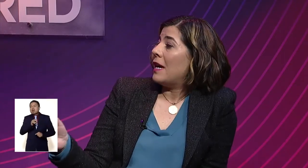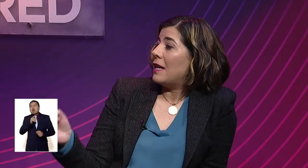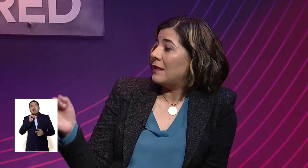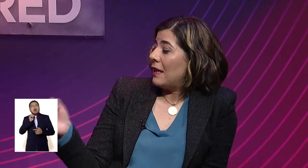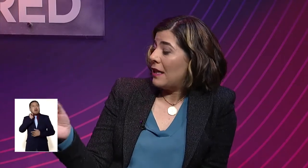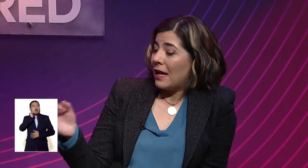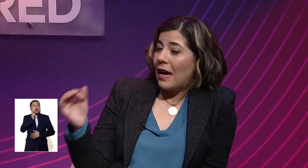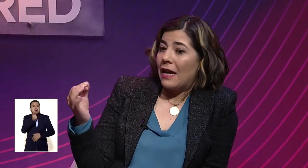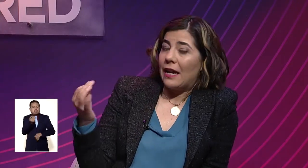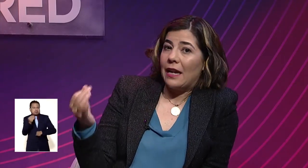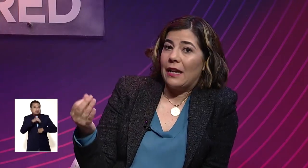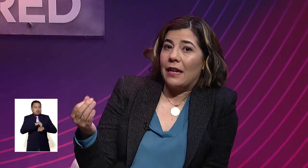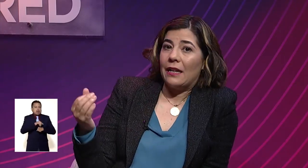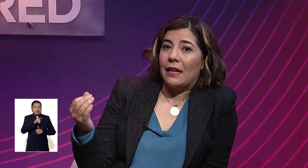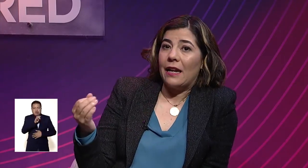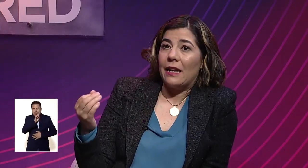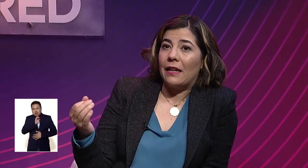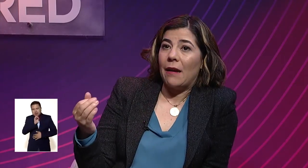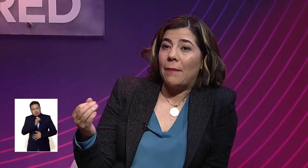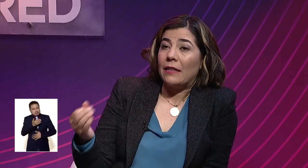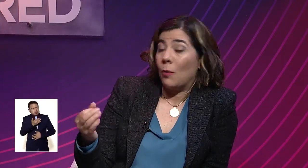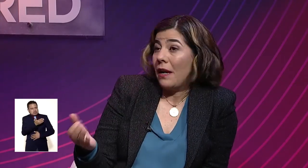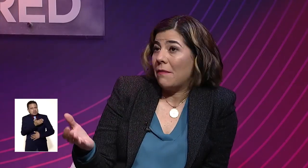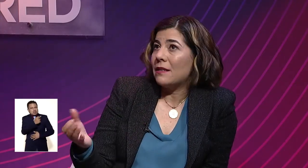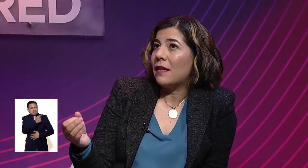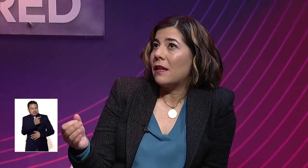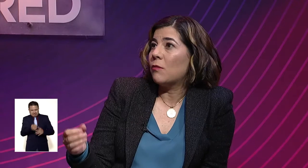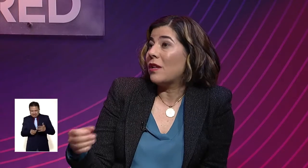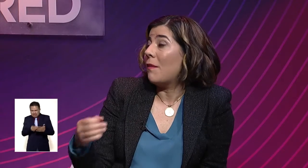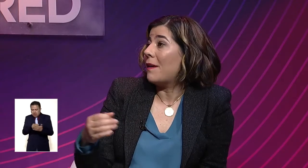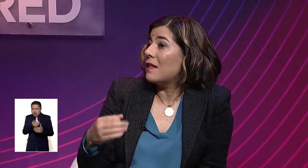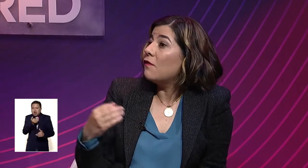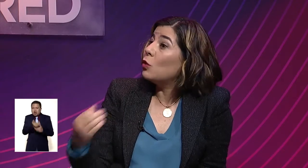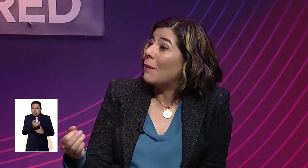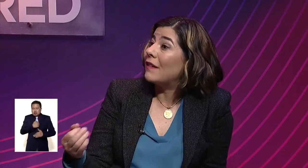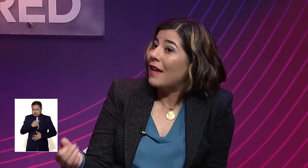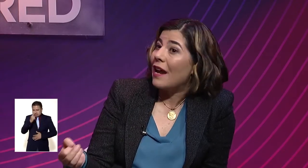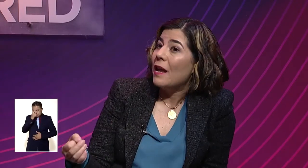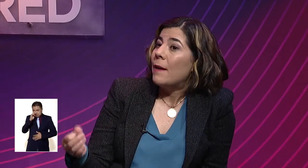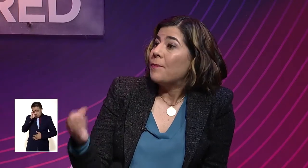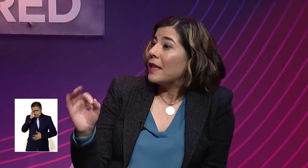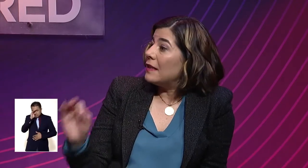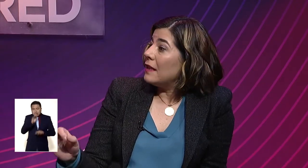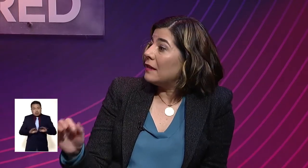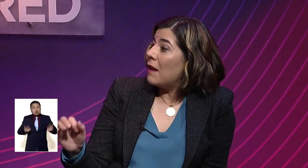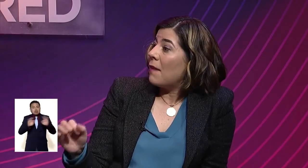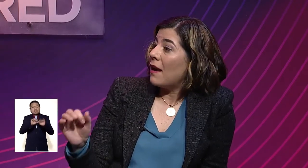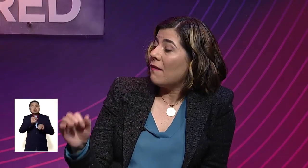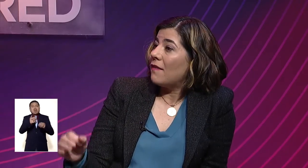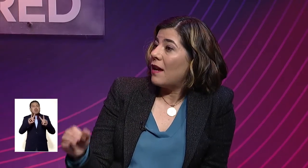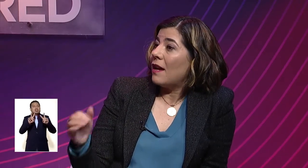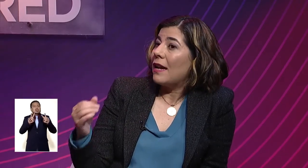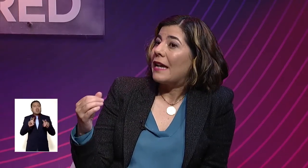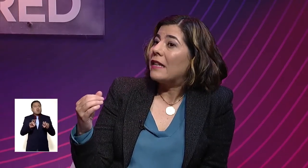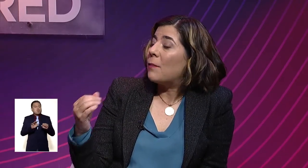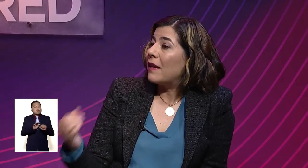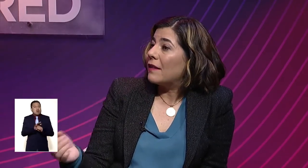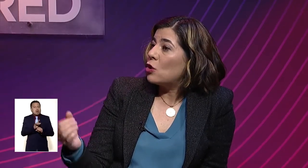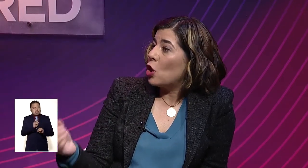ponías, Erika, sobre la mesa, digamos, y que me parece fundamental, es el tema de la interpretación en